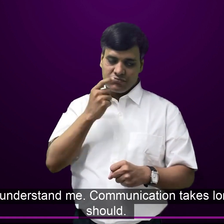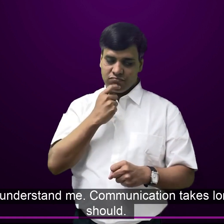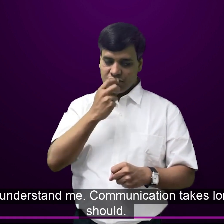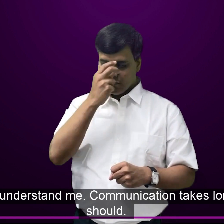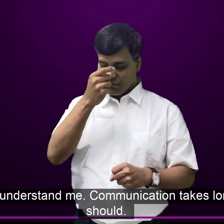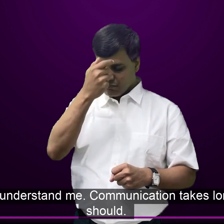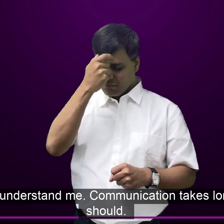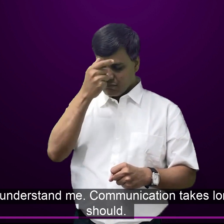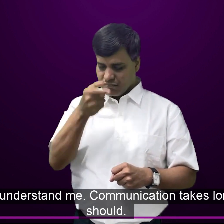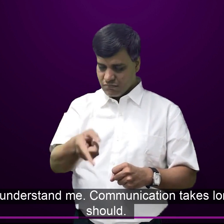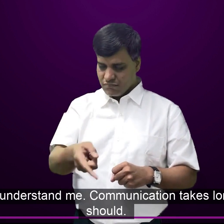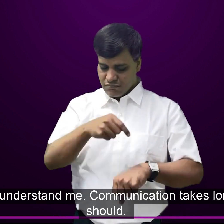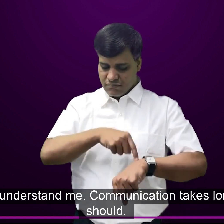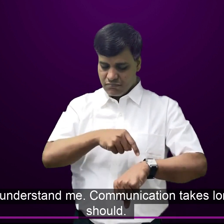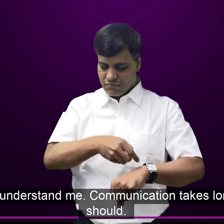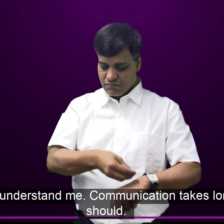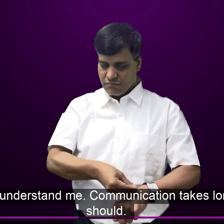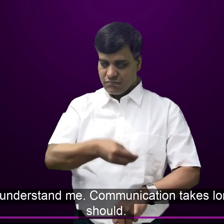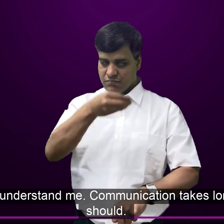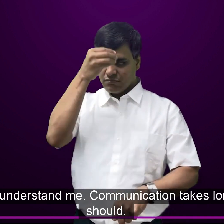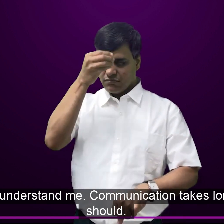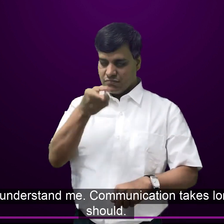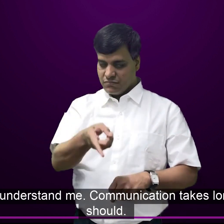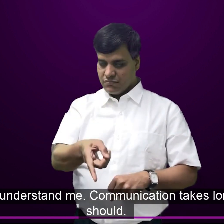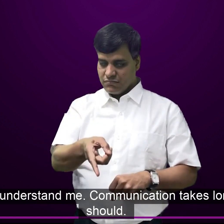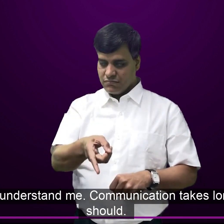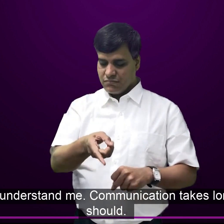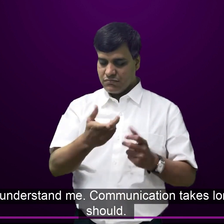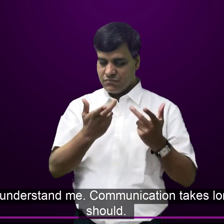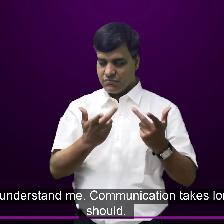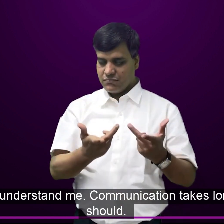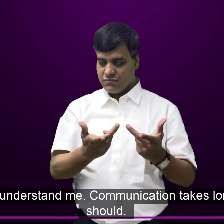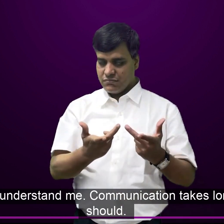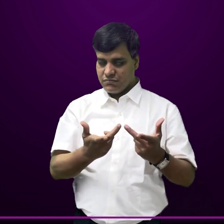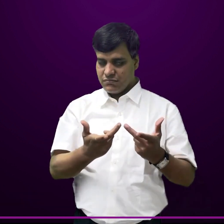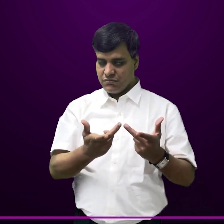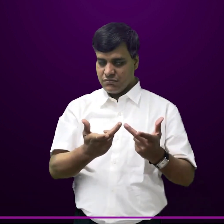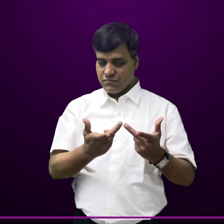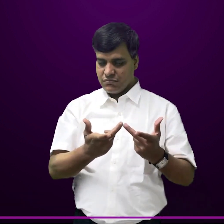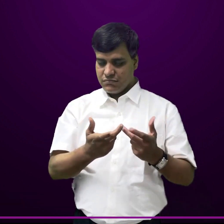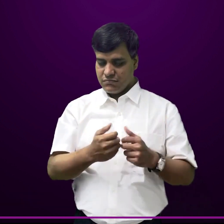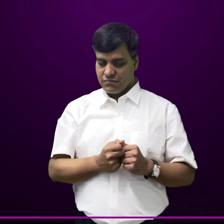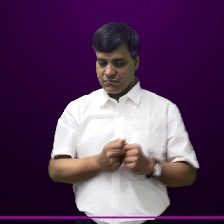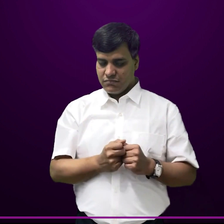कठिनाई होती है, क्योंकि वह हमें नहीं समझ पाते हैं और उनसे बातचीत करने में बहुत ज़्यादा समय लगता है।